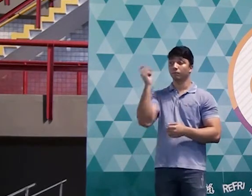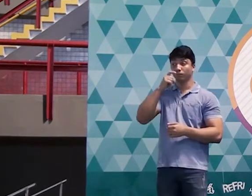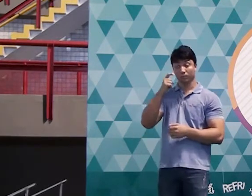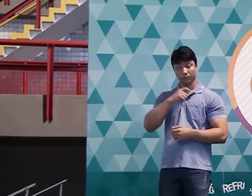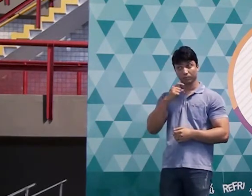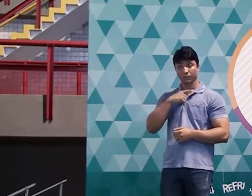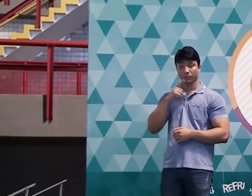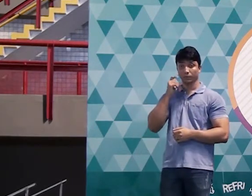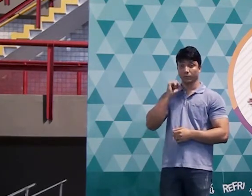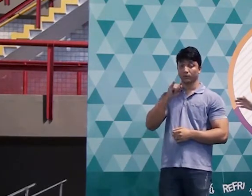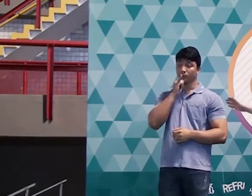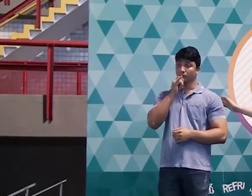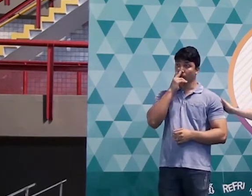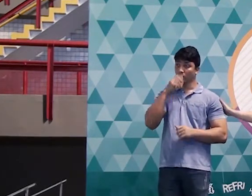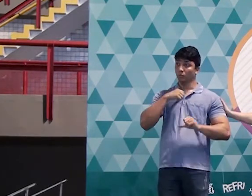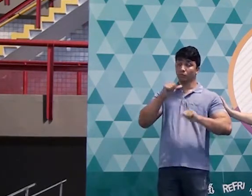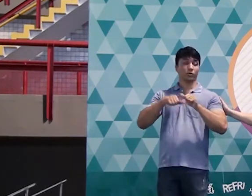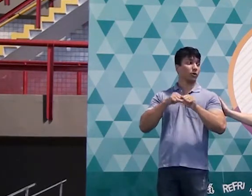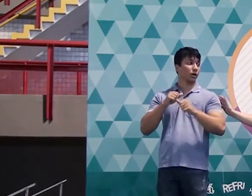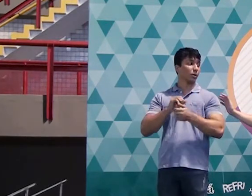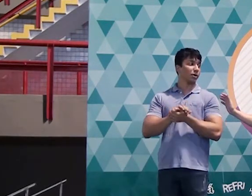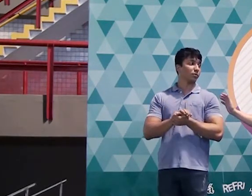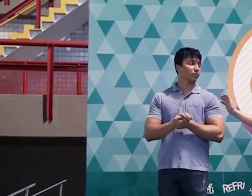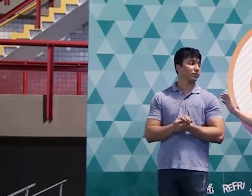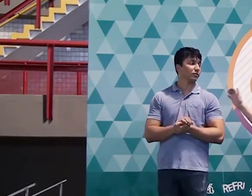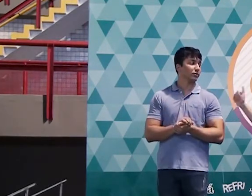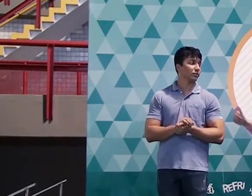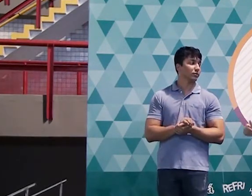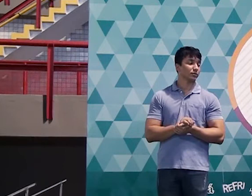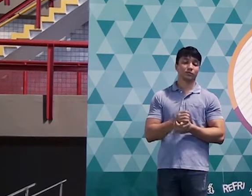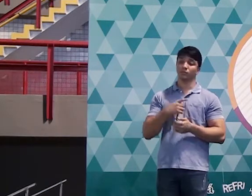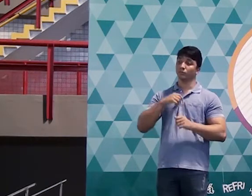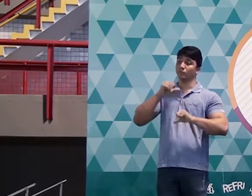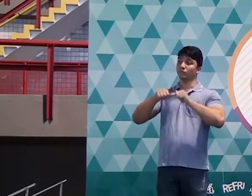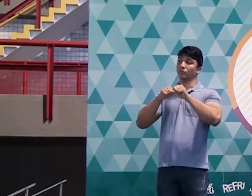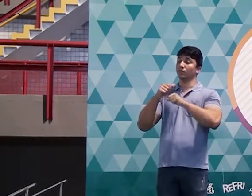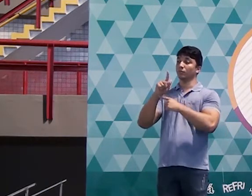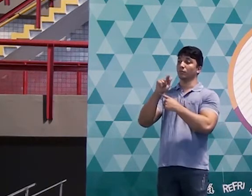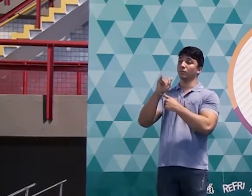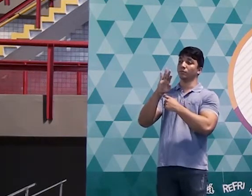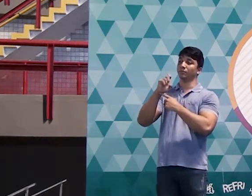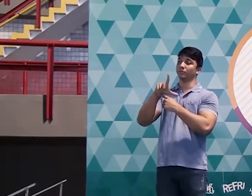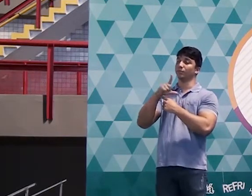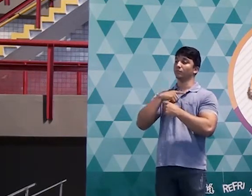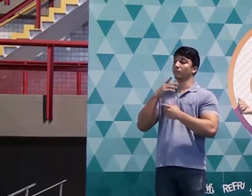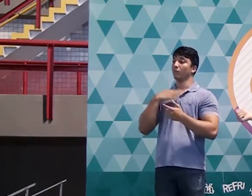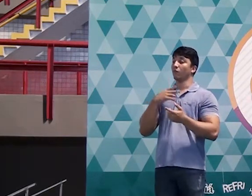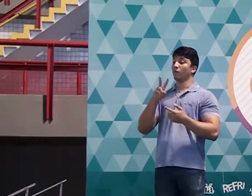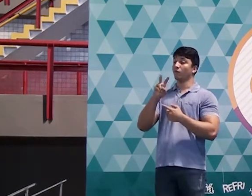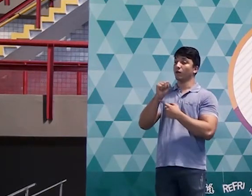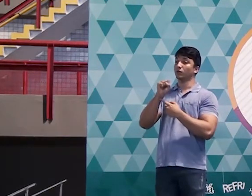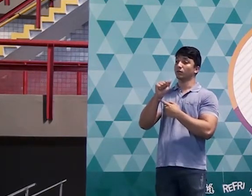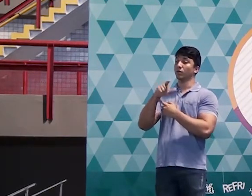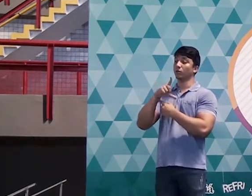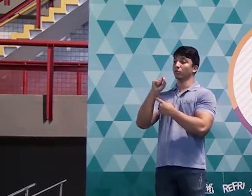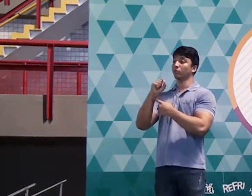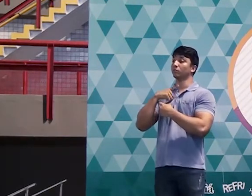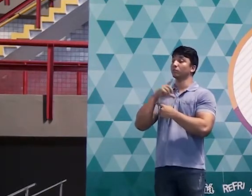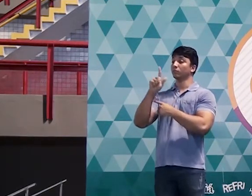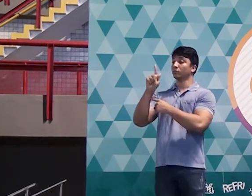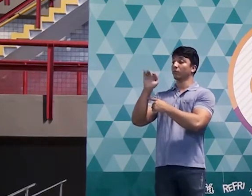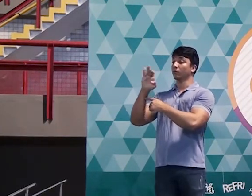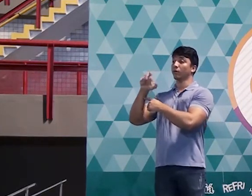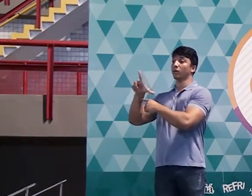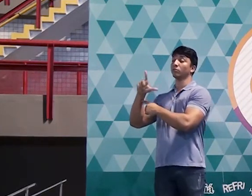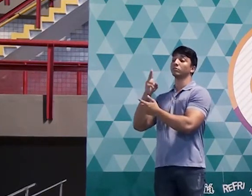mentira. Se eu transformei este jovem, como é seu nome, jovem? Se eu transformei Gabriel em meu vassalo,